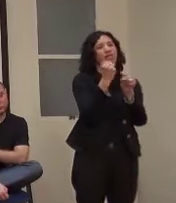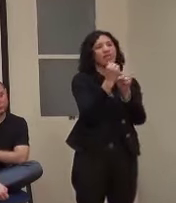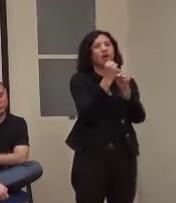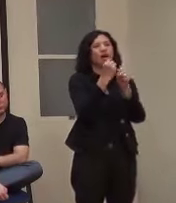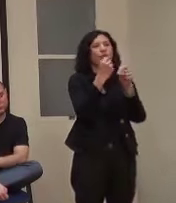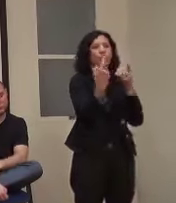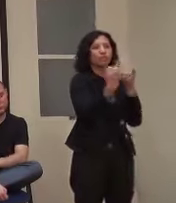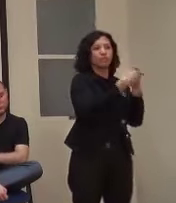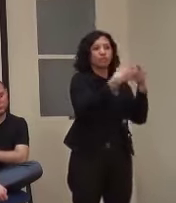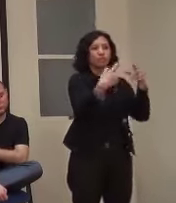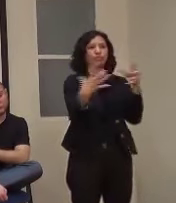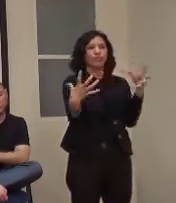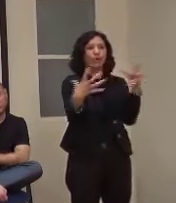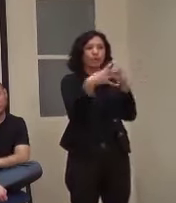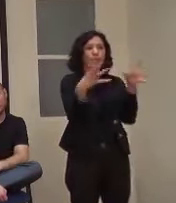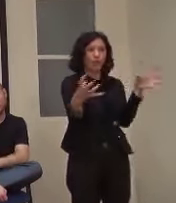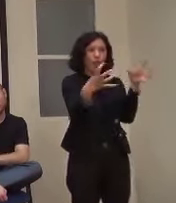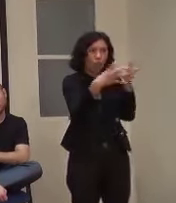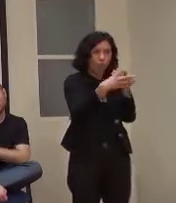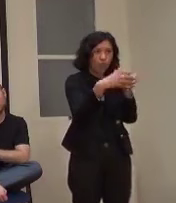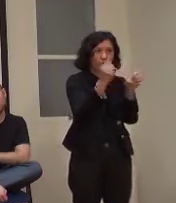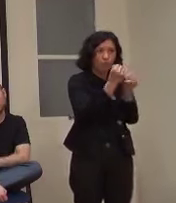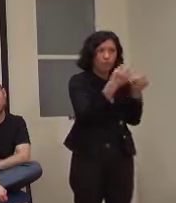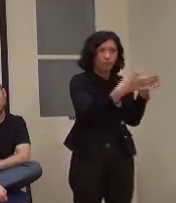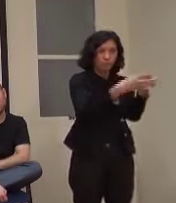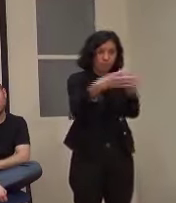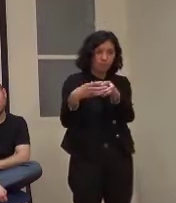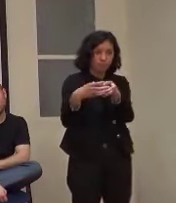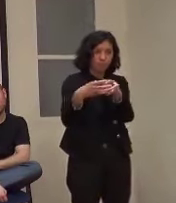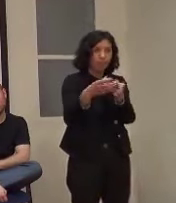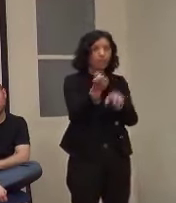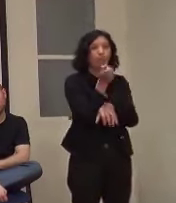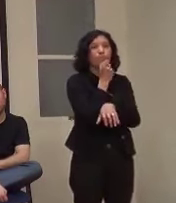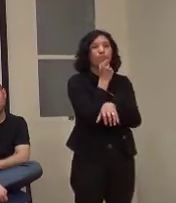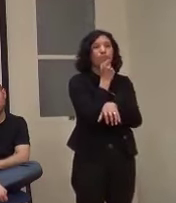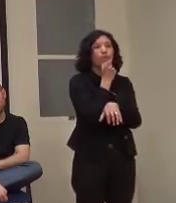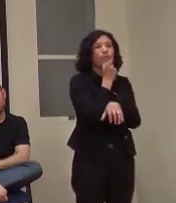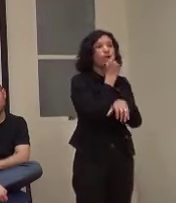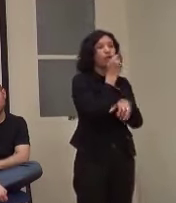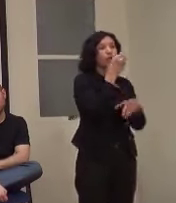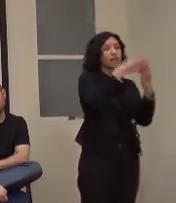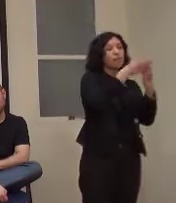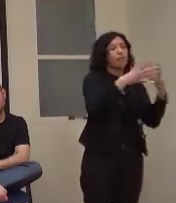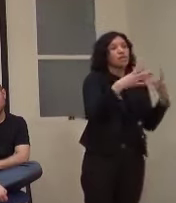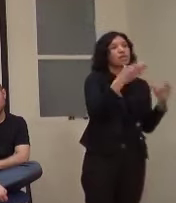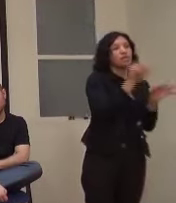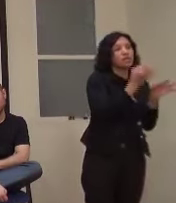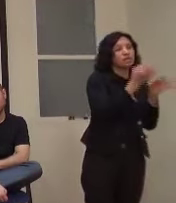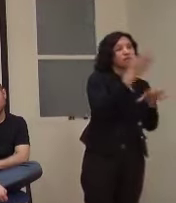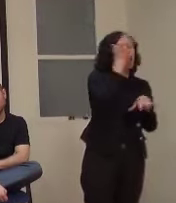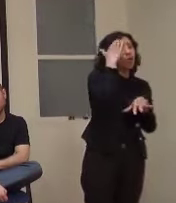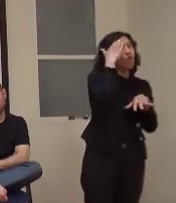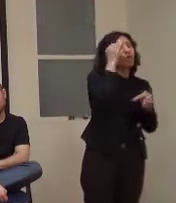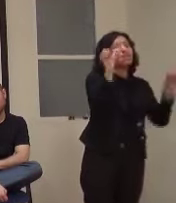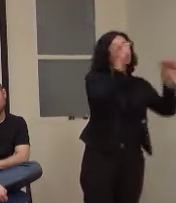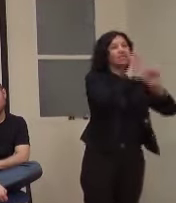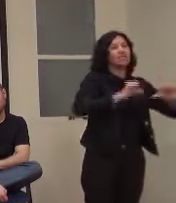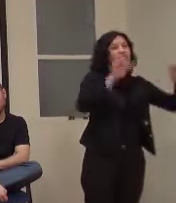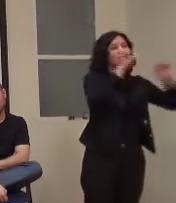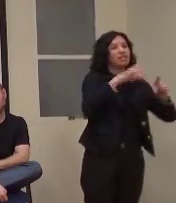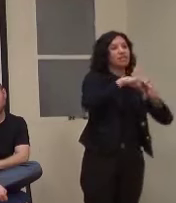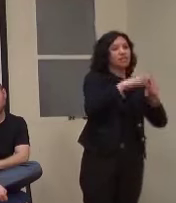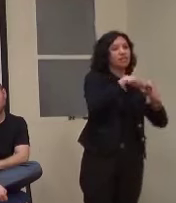y en equipo junto a ellos por ejemplo con el ministerio de educación cultura ciencia y tecnología